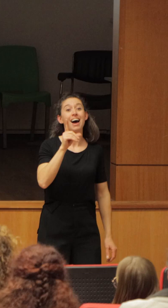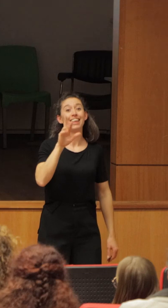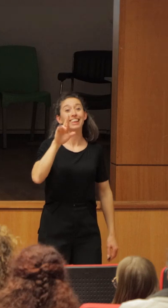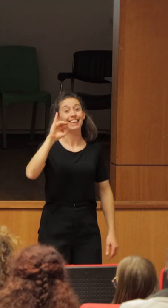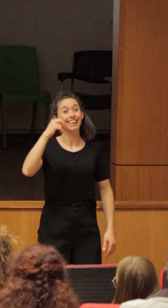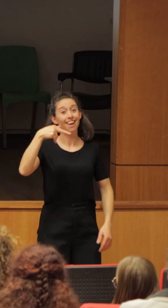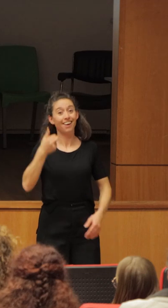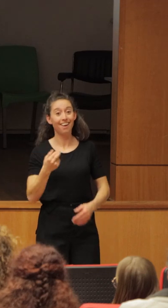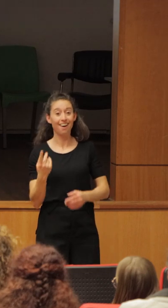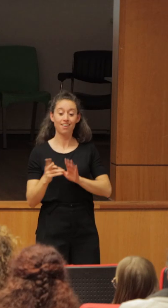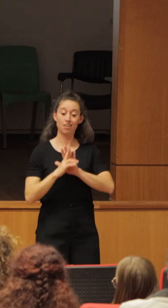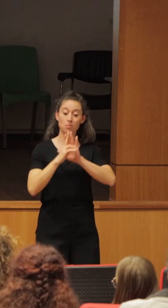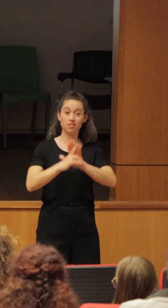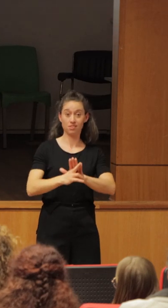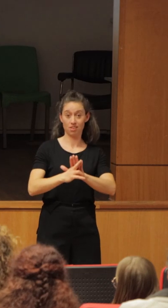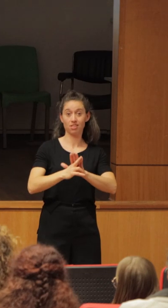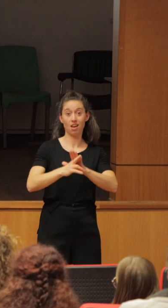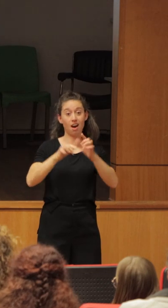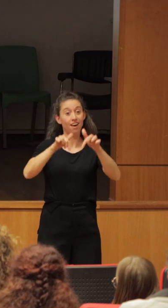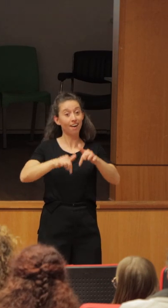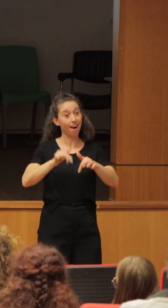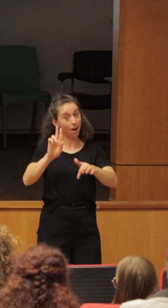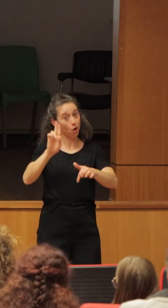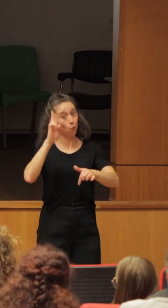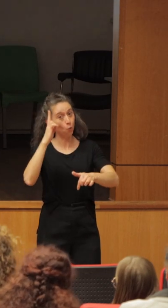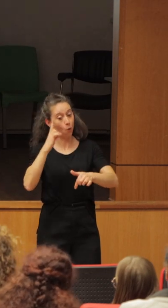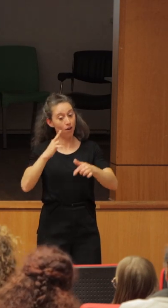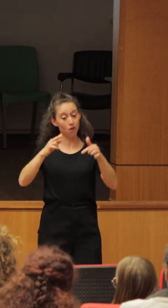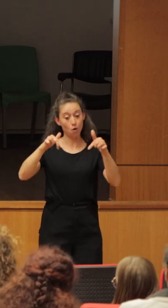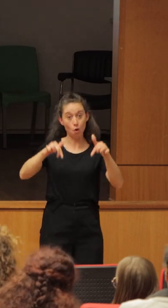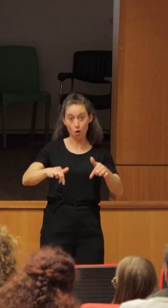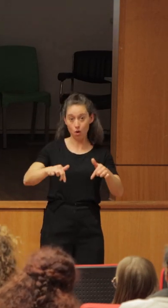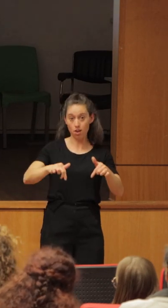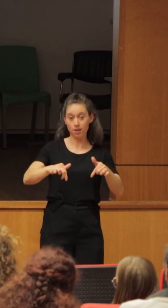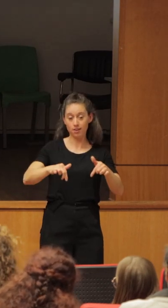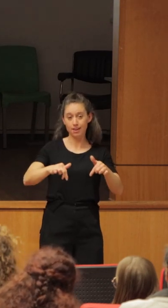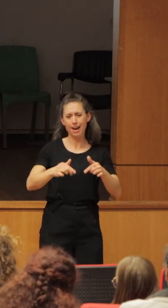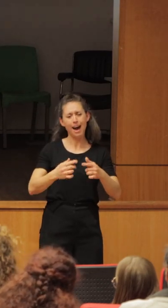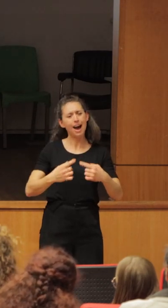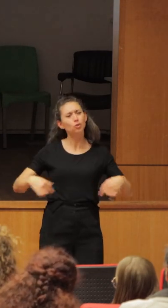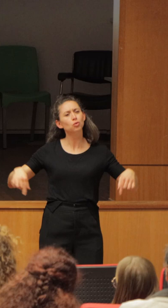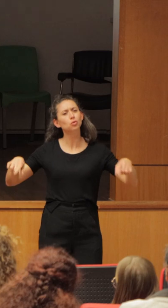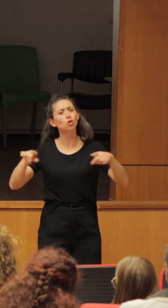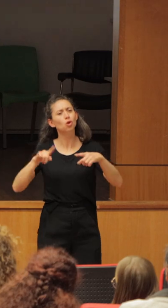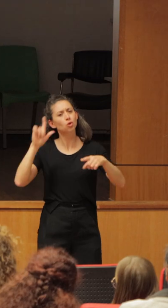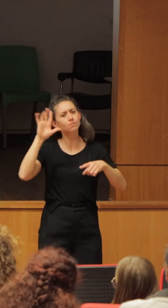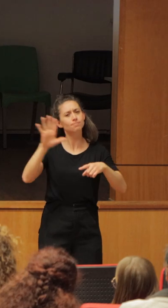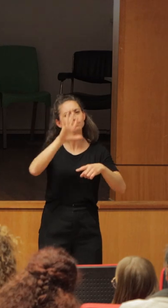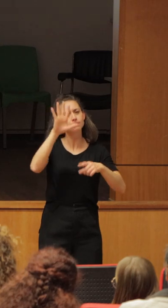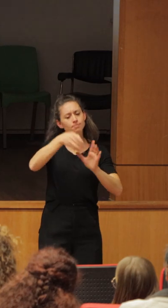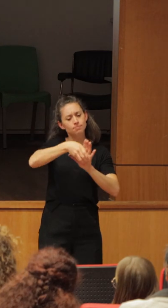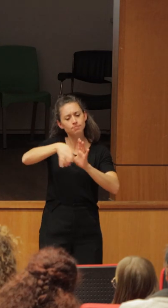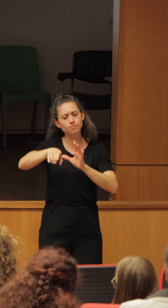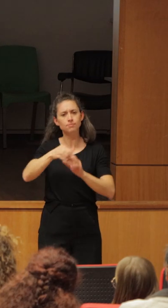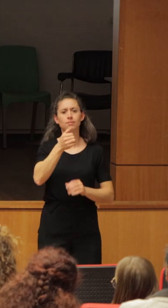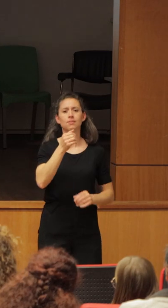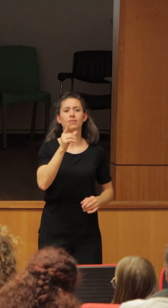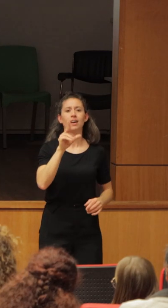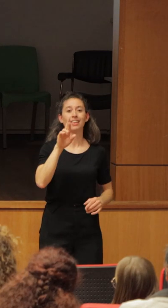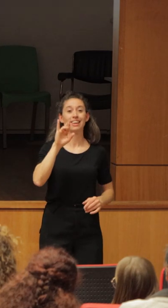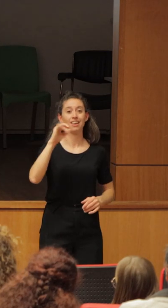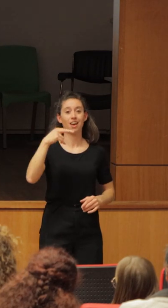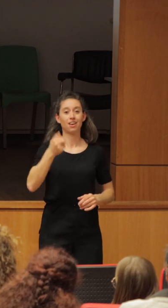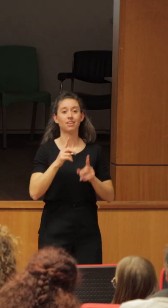adleriana que está representando en Uruguay hoy a todo lo que es la psicología adleriana y la psicología